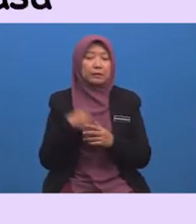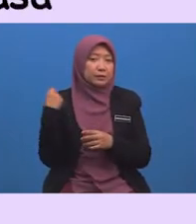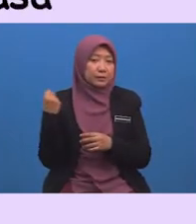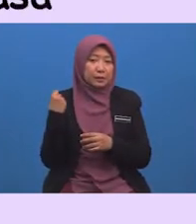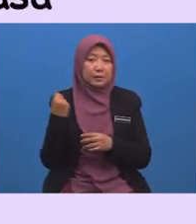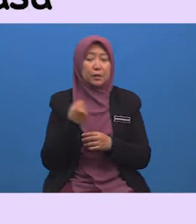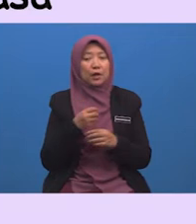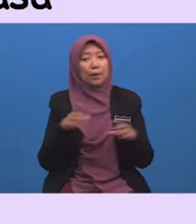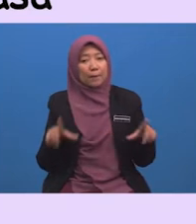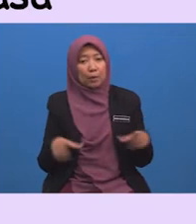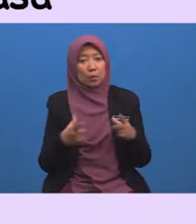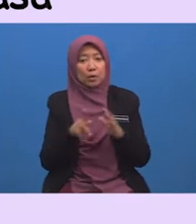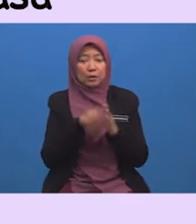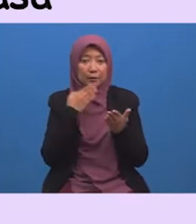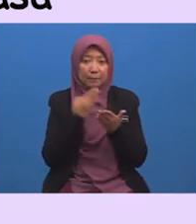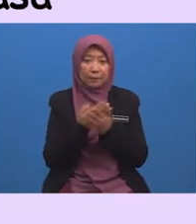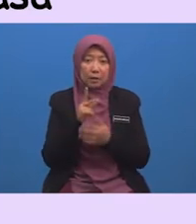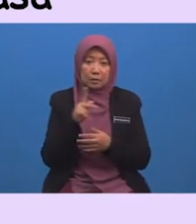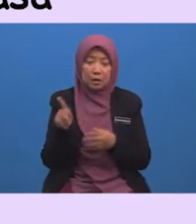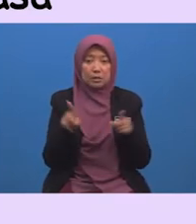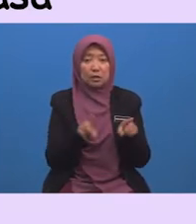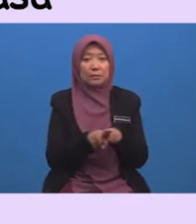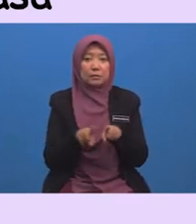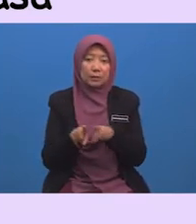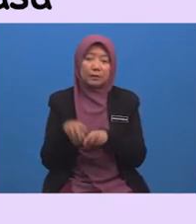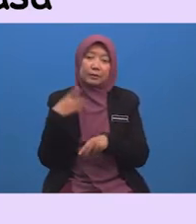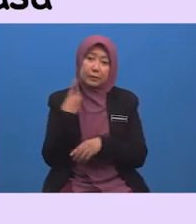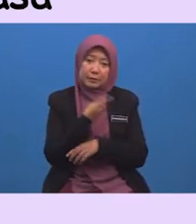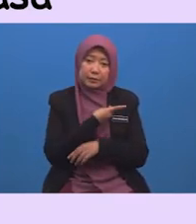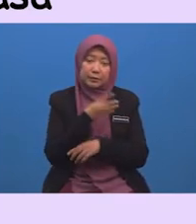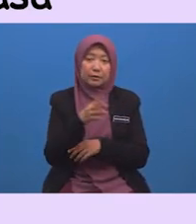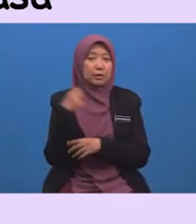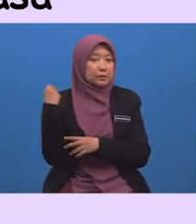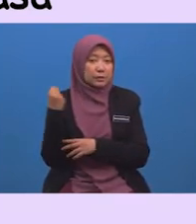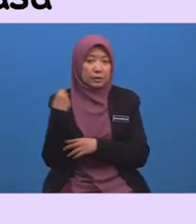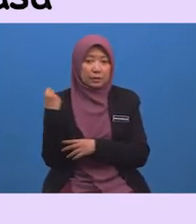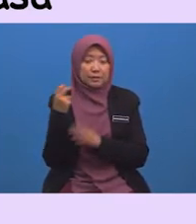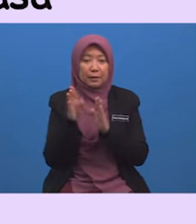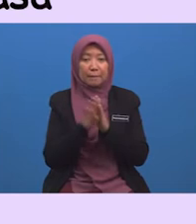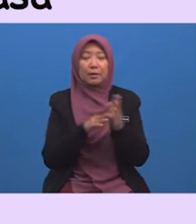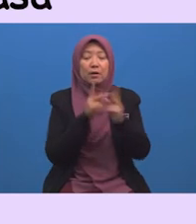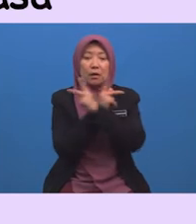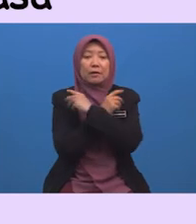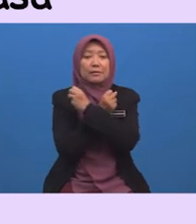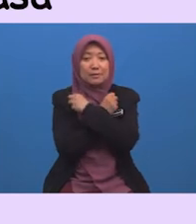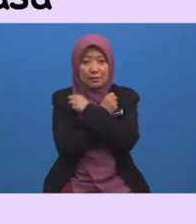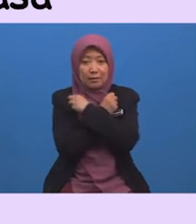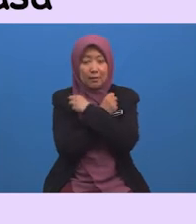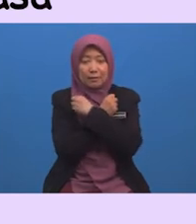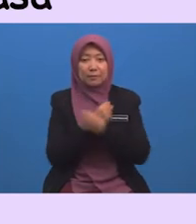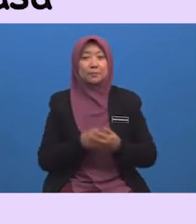Sentiasalah melakukan kebaikan sesama kita dan sentiasa berkasih